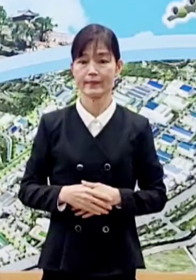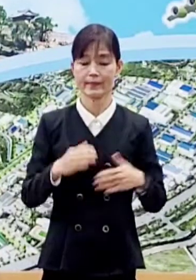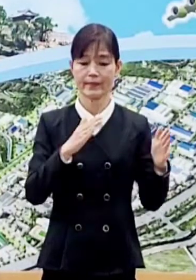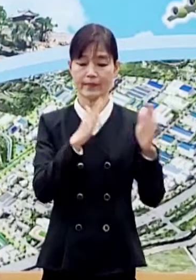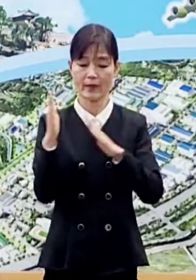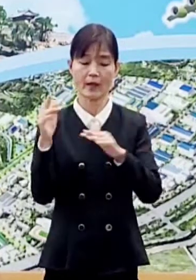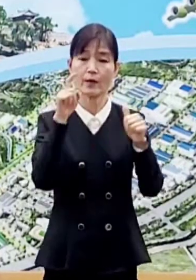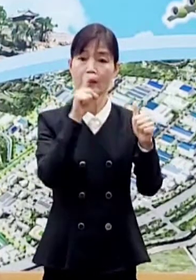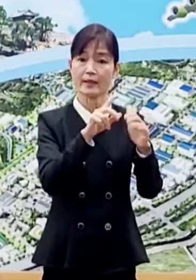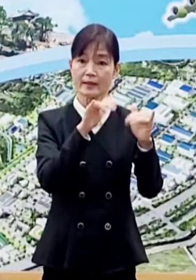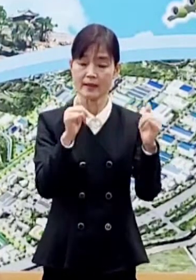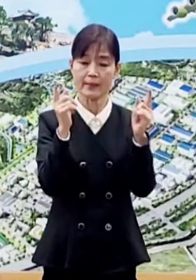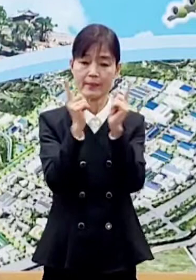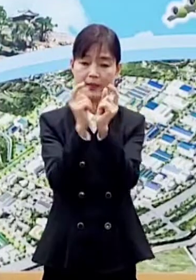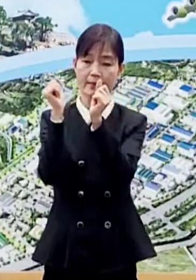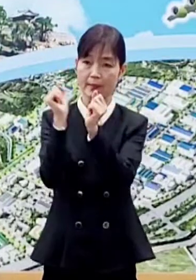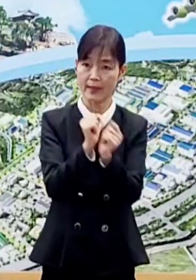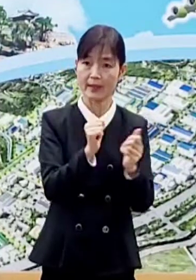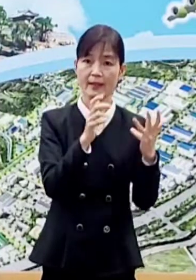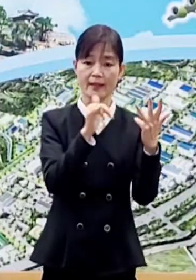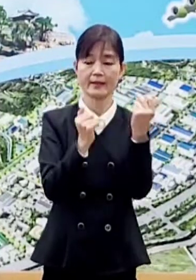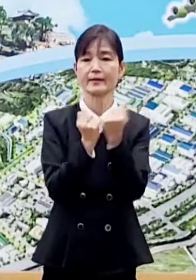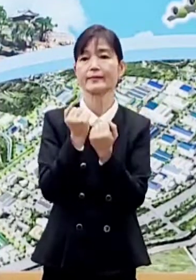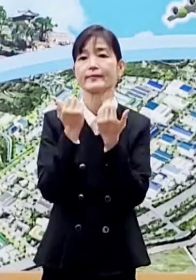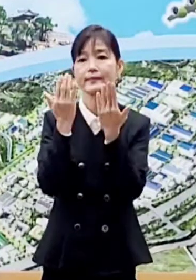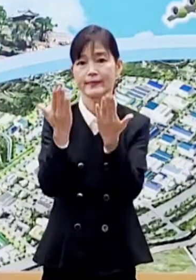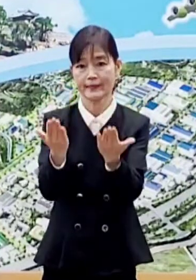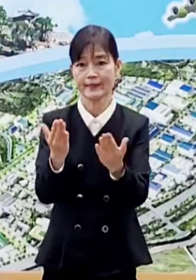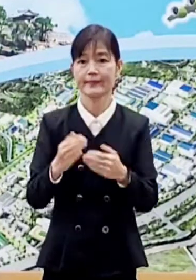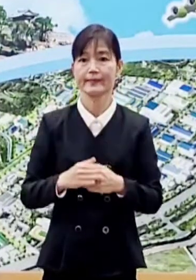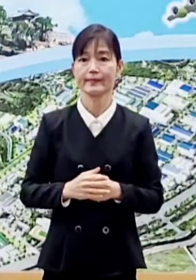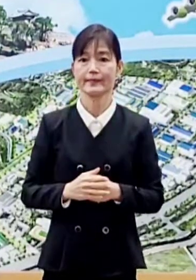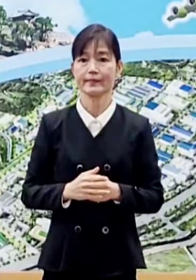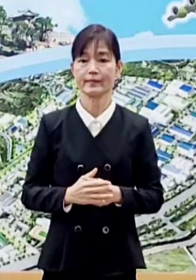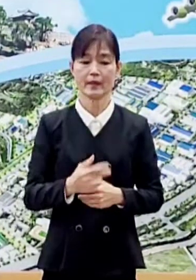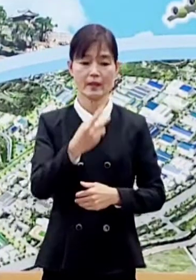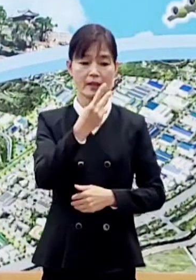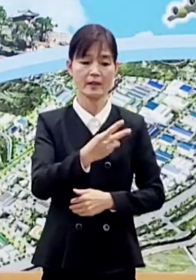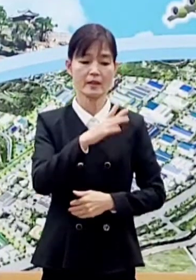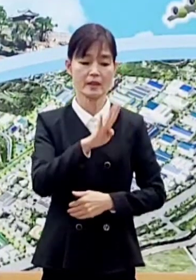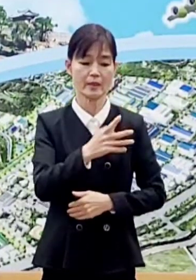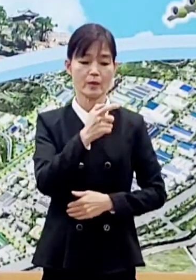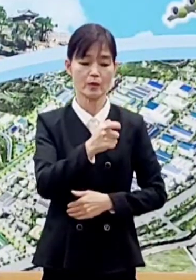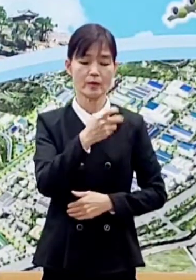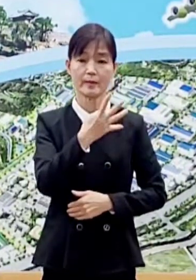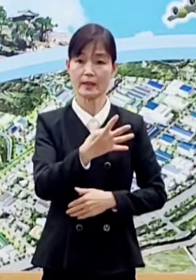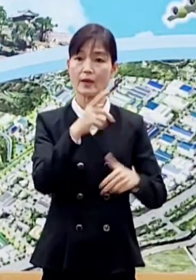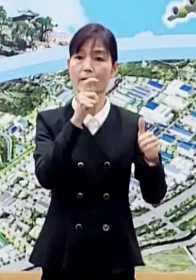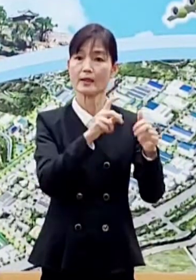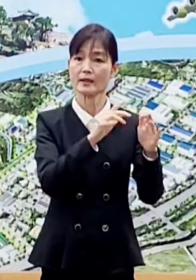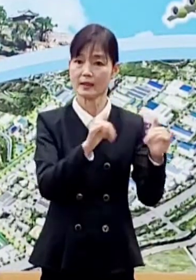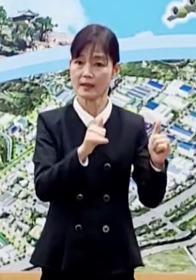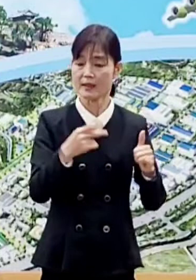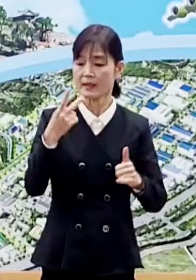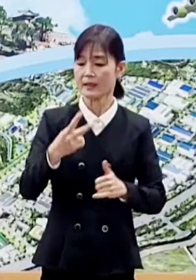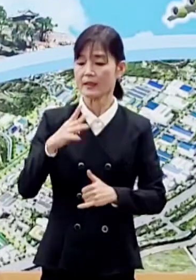이어서 기확진자의 접촉자 8명의 검사 진행 과정입니다. 진주 2464번